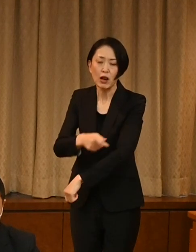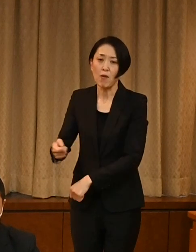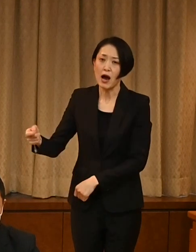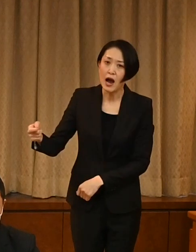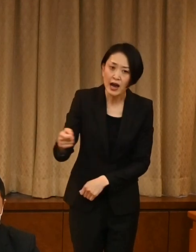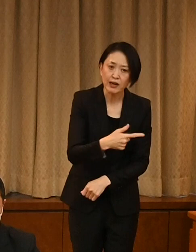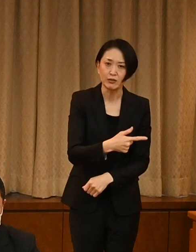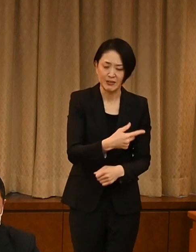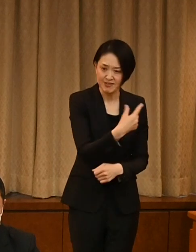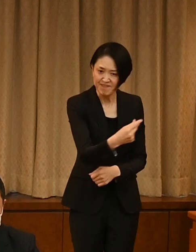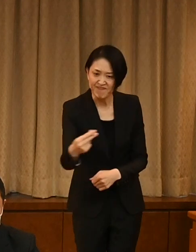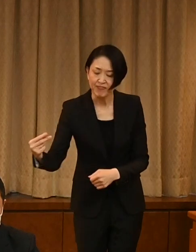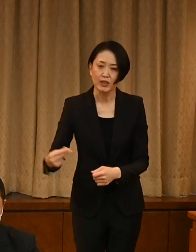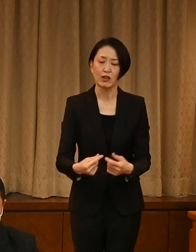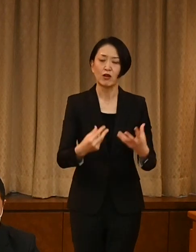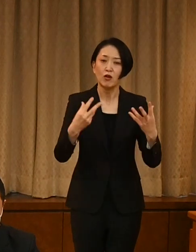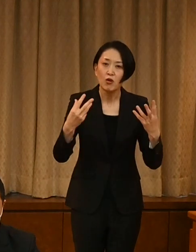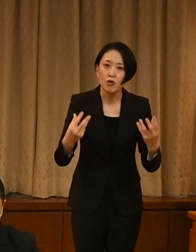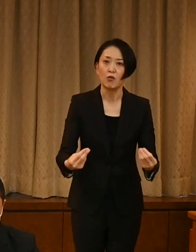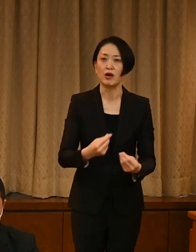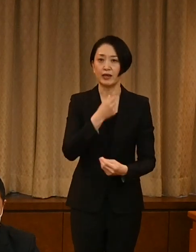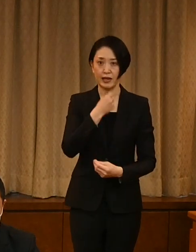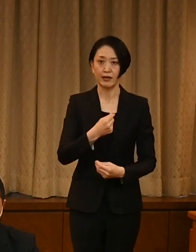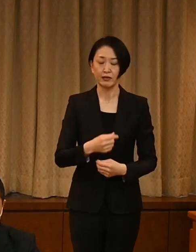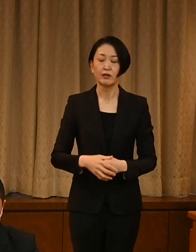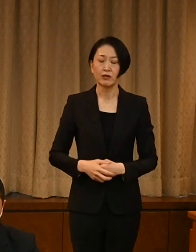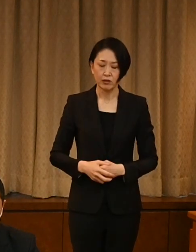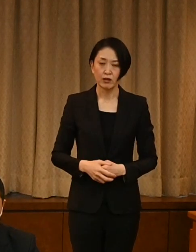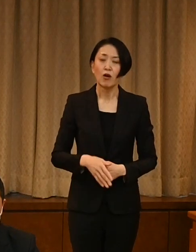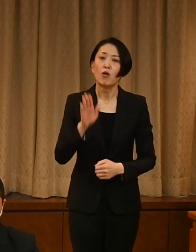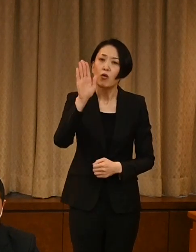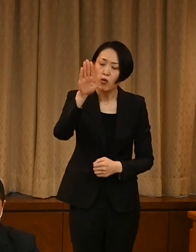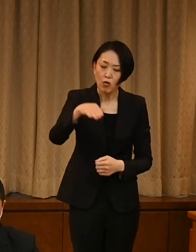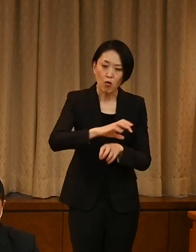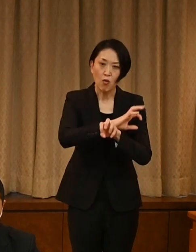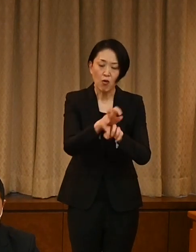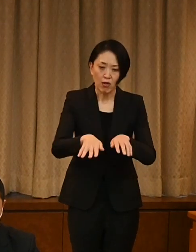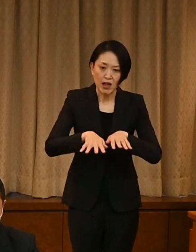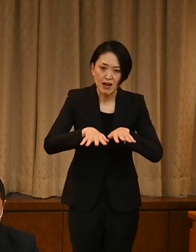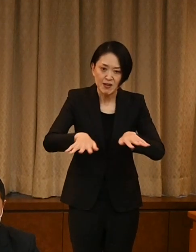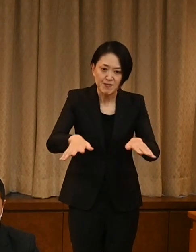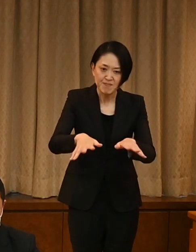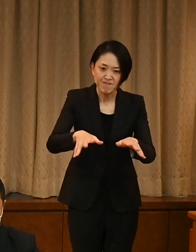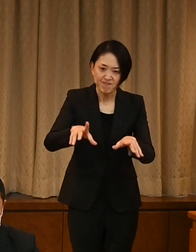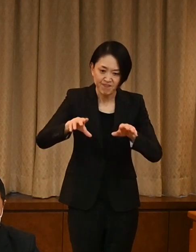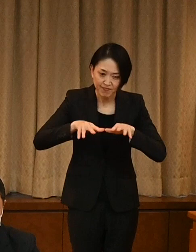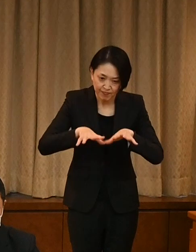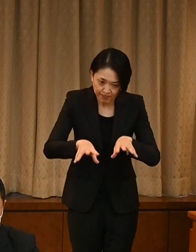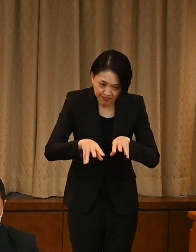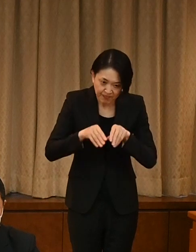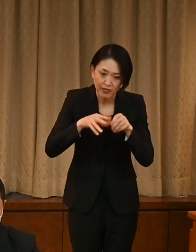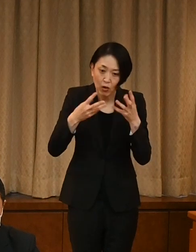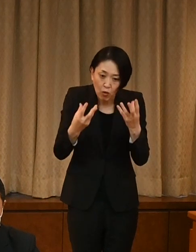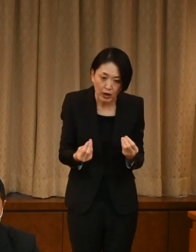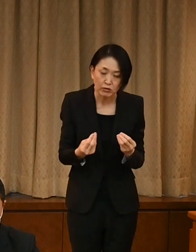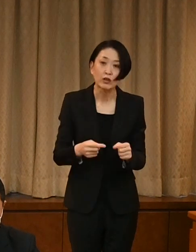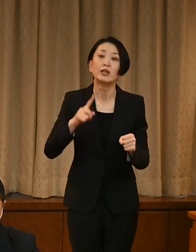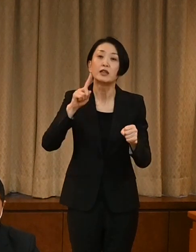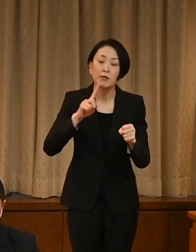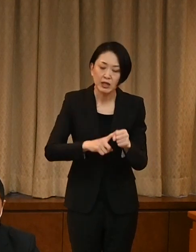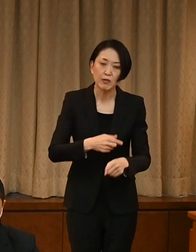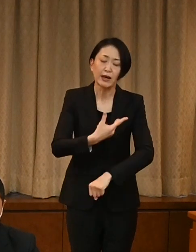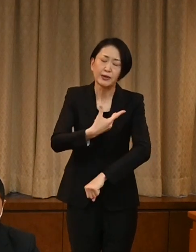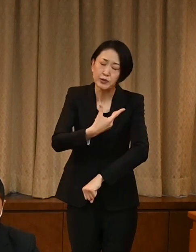り今後の感染対策のためにはいかにワクチンを短時間で多くの方々に接種していくかが重要であ